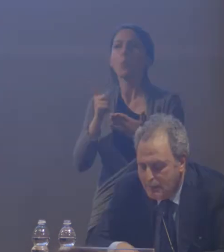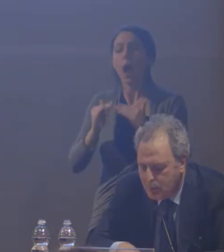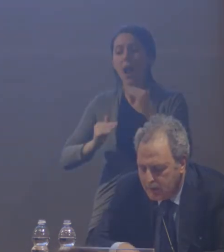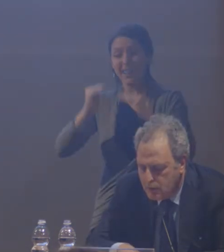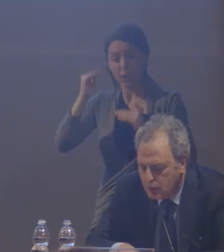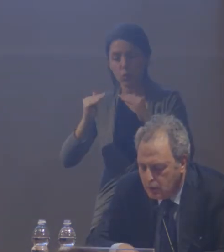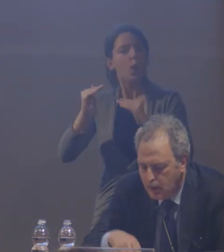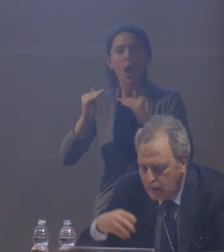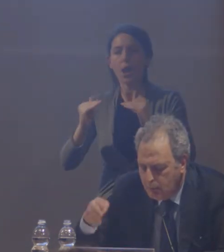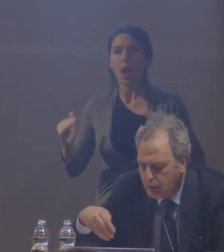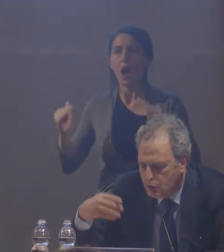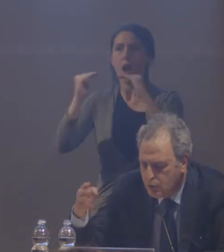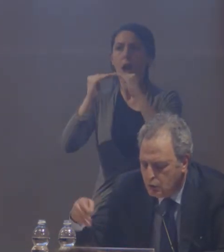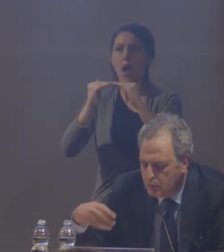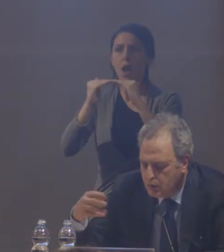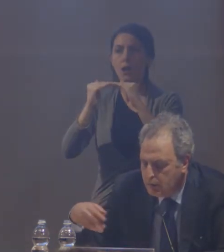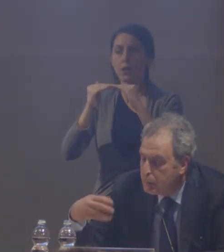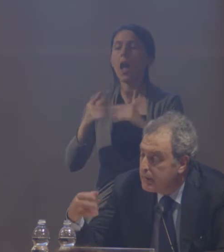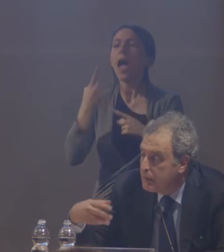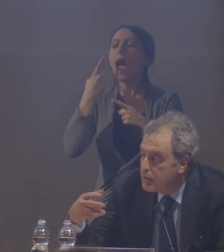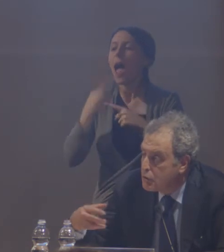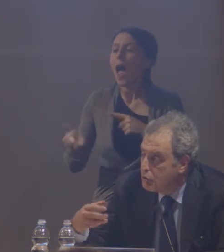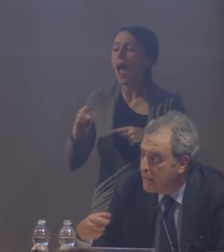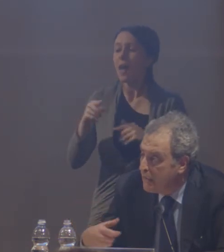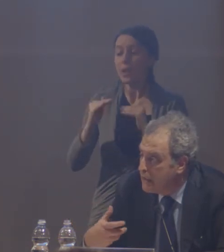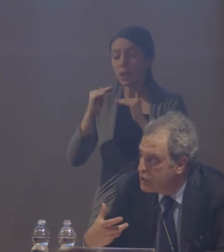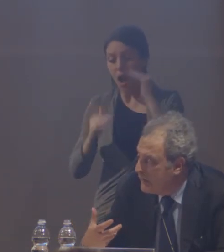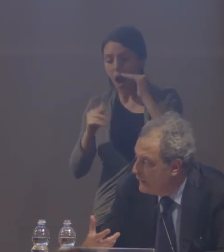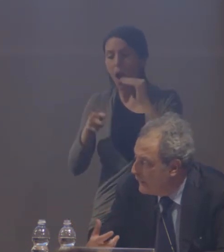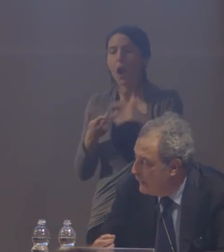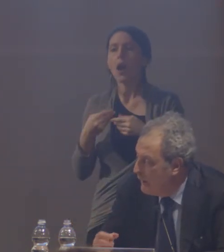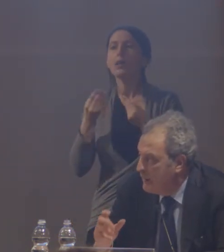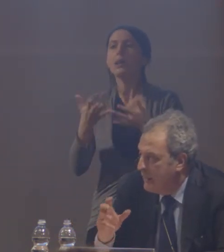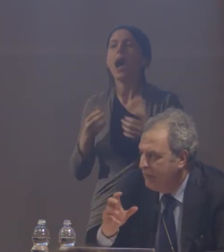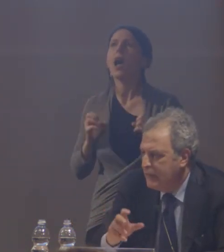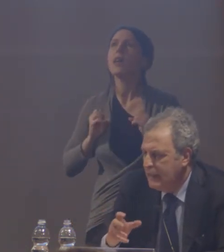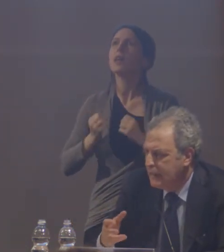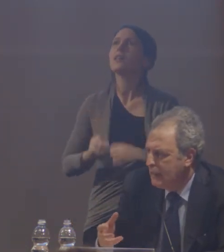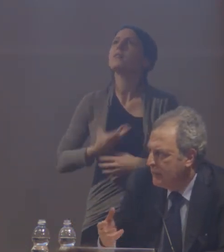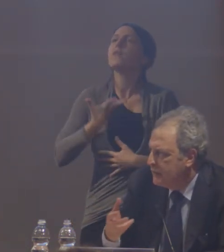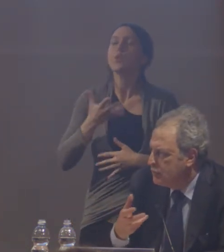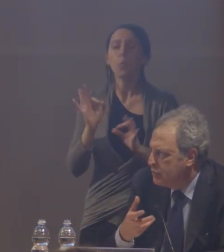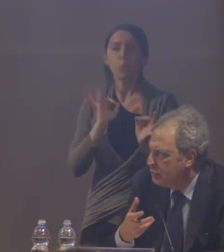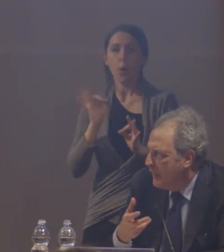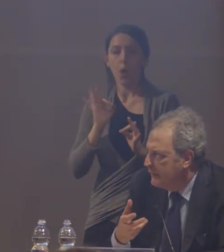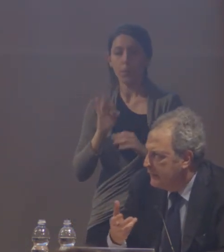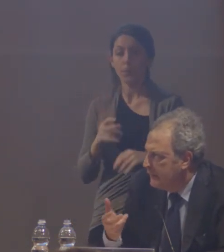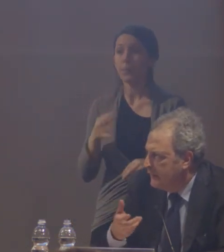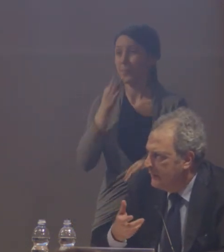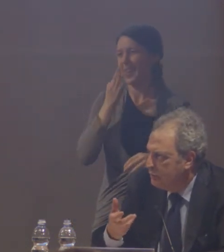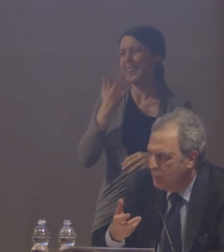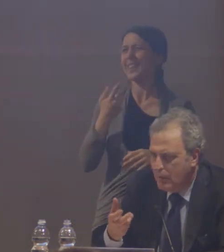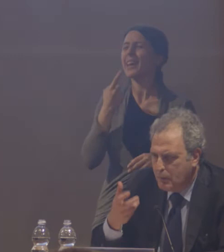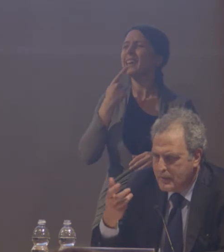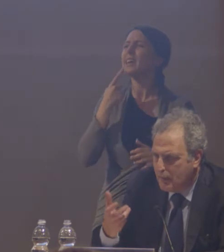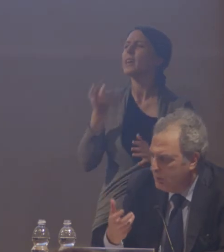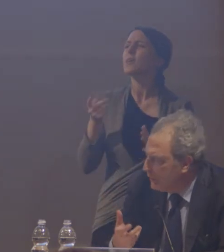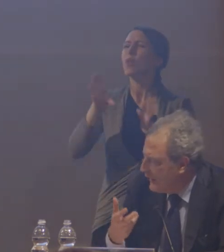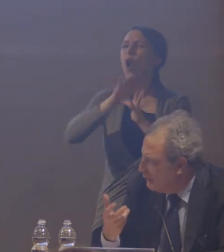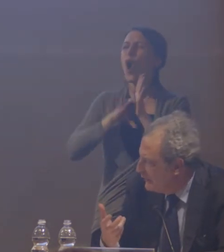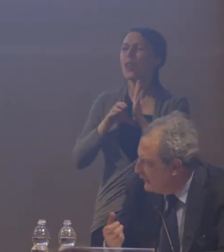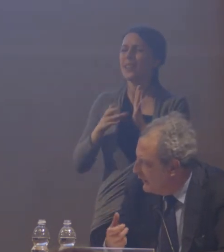cittadini, impediscono il pieno sviluppo della persona umana, eccetera. È evidente che i padri costituenti, Tullio De Mauro